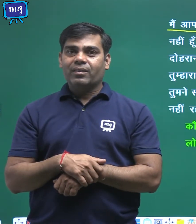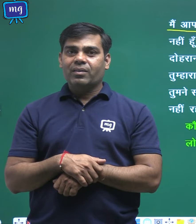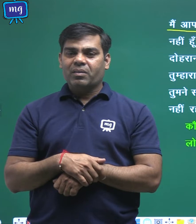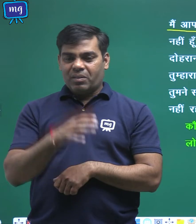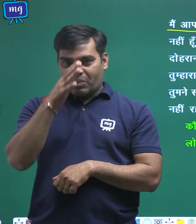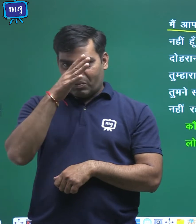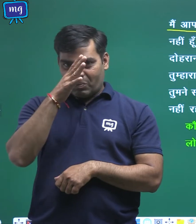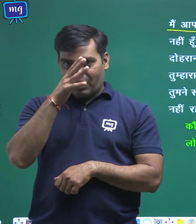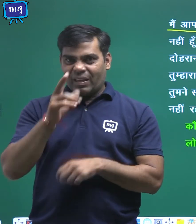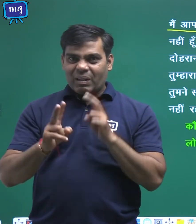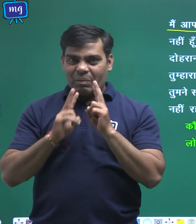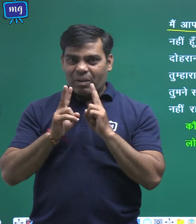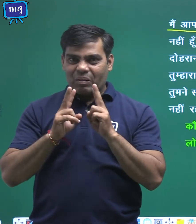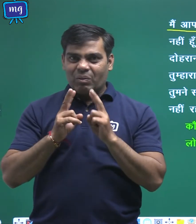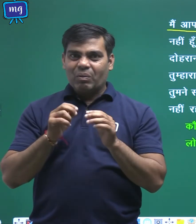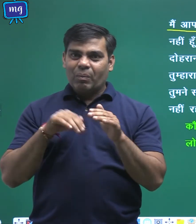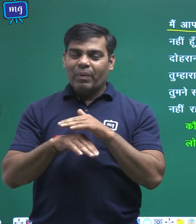झूठी बातों में